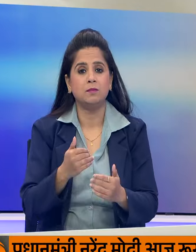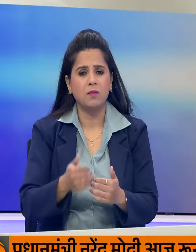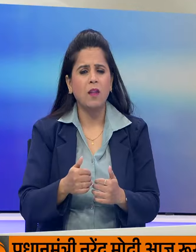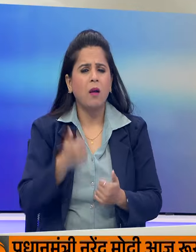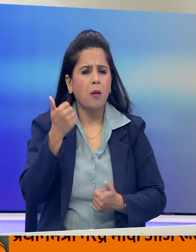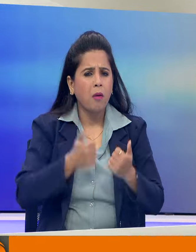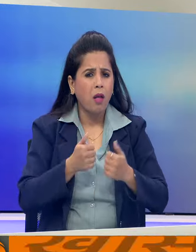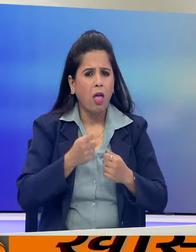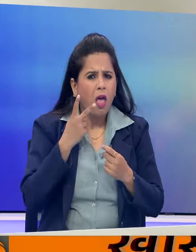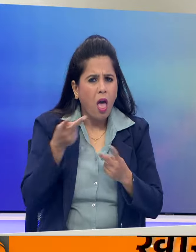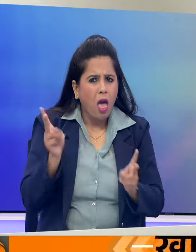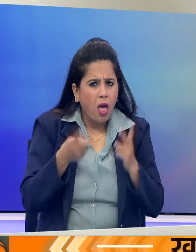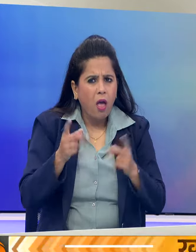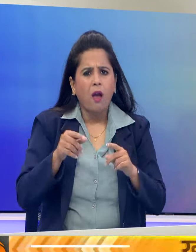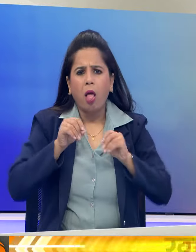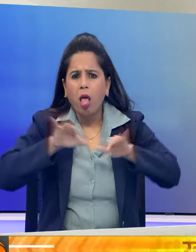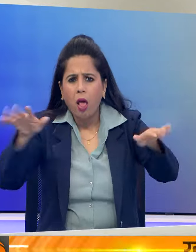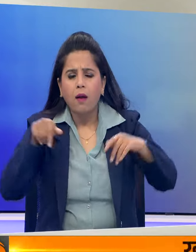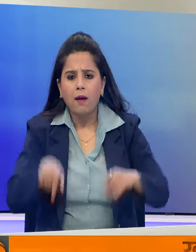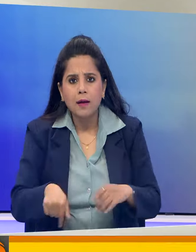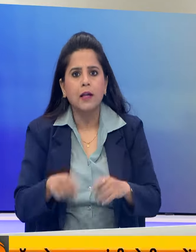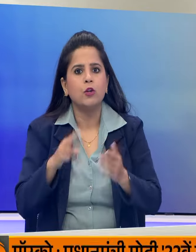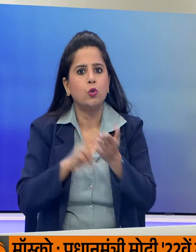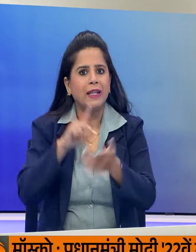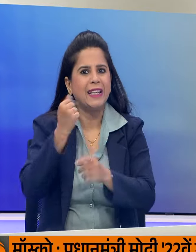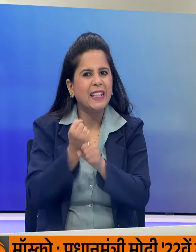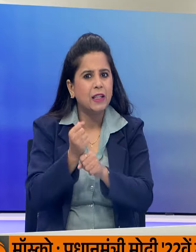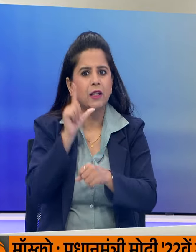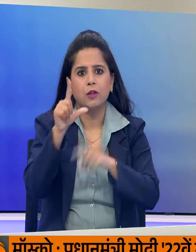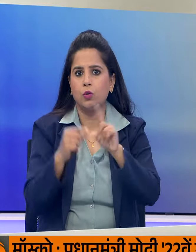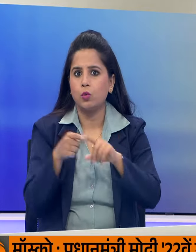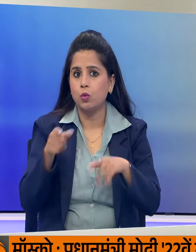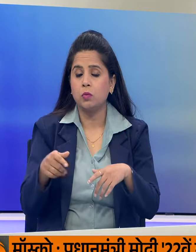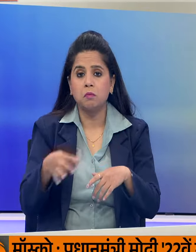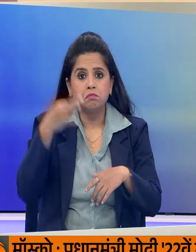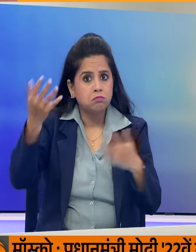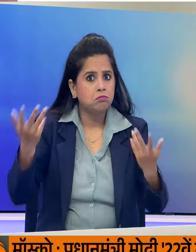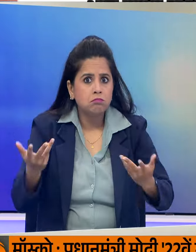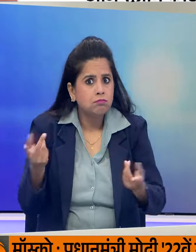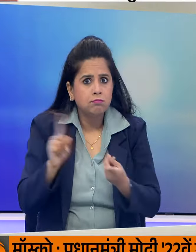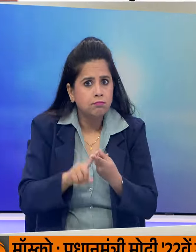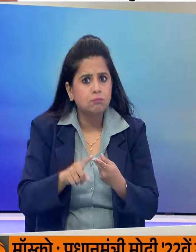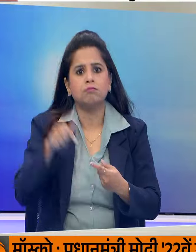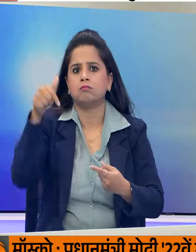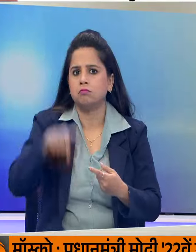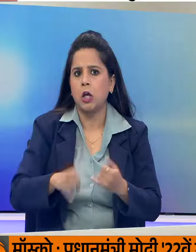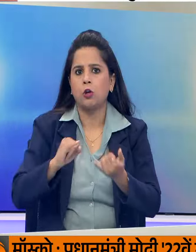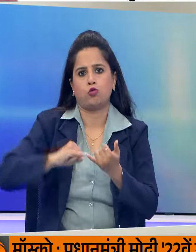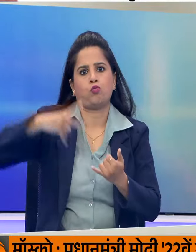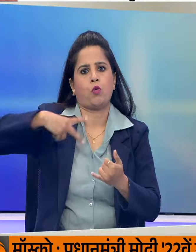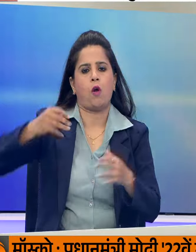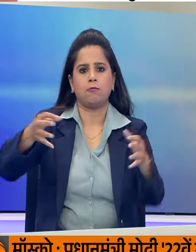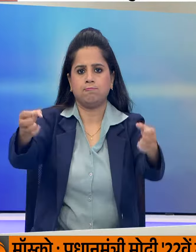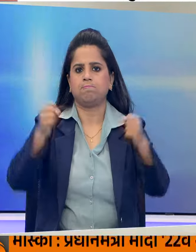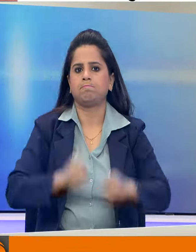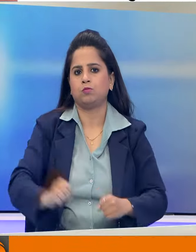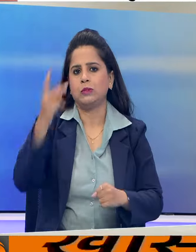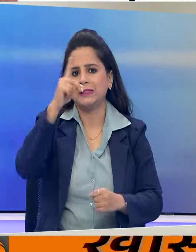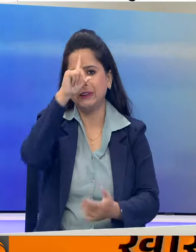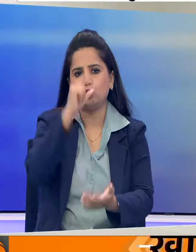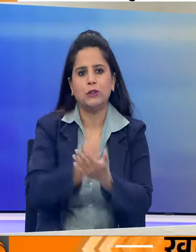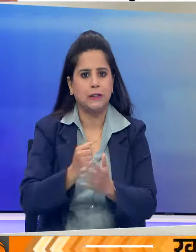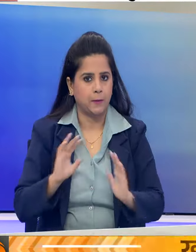गड़बड़ी और पेपर लीक जैसे विवादों में घिरी नीट यूजी परीक्षा का भविष्य क्या होगा, यह आज सुप्रीम कोर्ट में सुनवाई के बाद तय